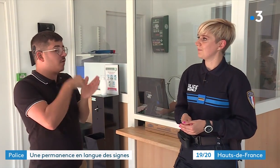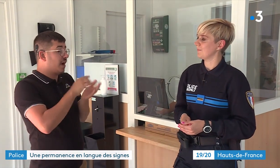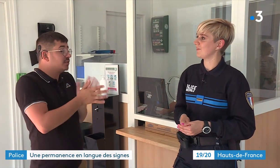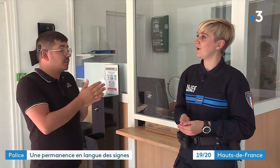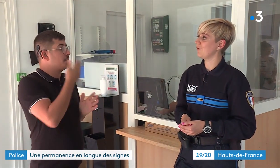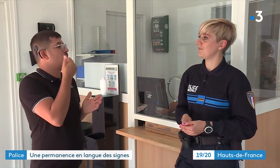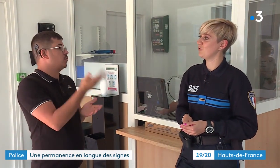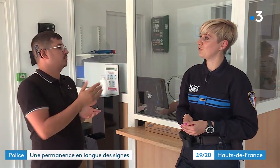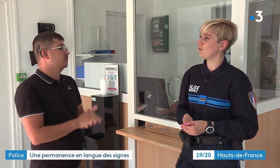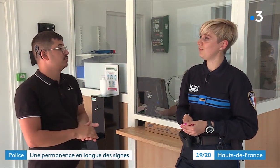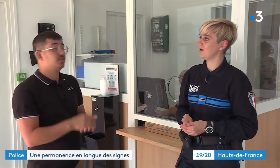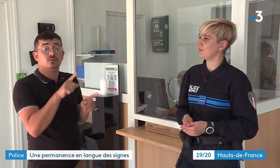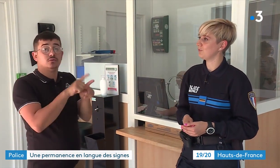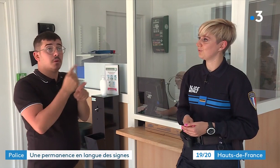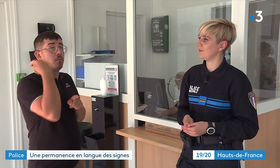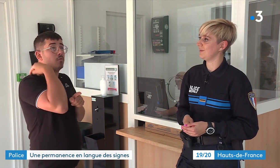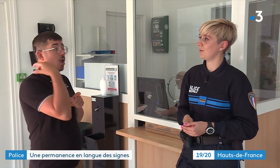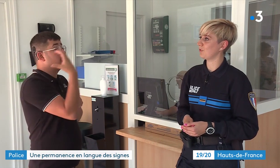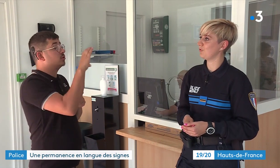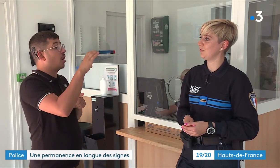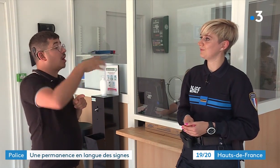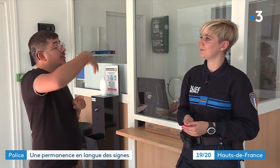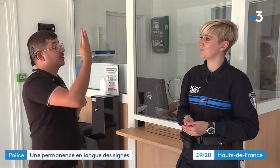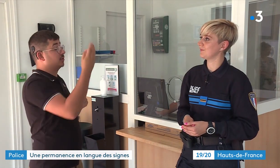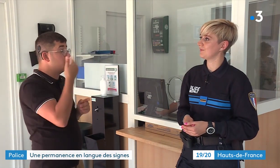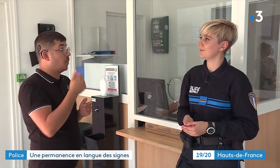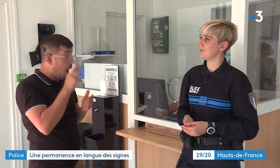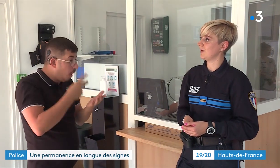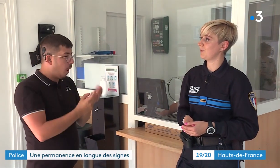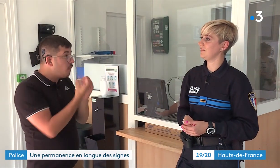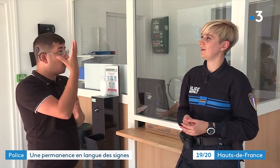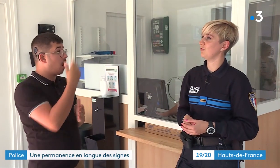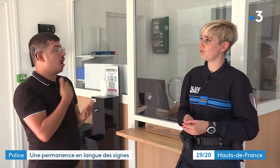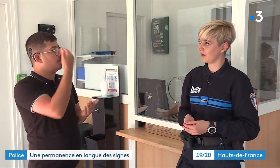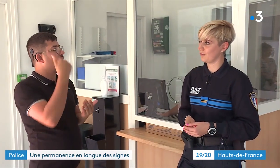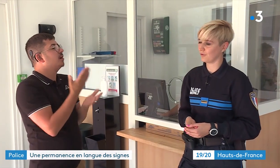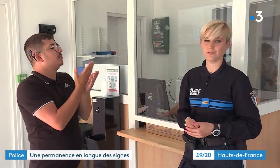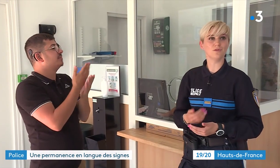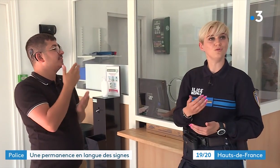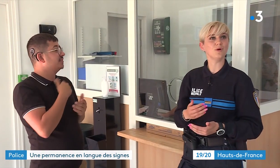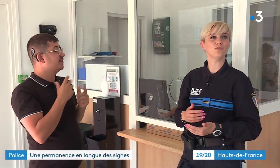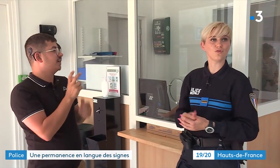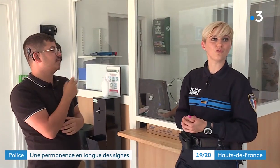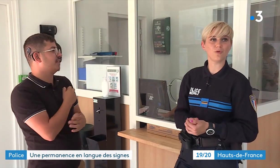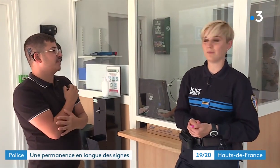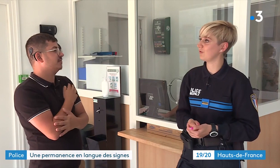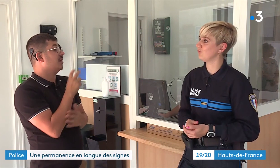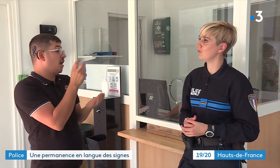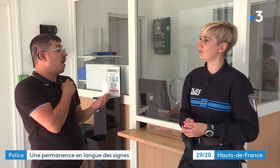Parce qu'avant, il n'y avait aucune communication, donc c'était n'importe quoi. Après, il dit, il y a le 114, le numéro d'urgence pour les personnes sourdes.